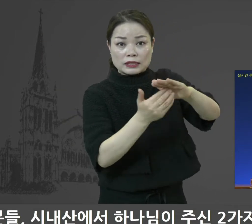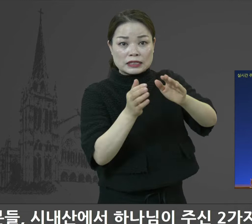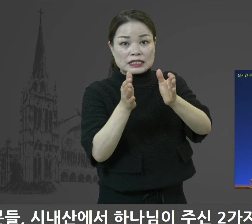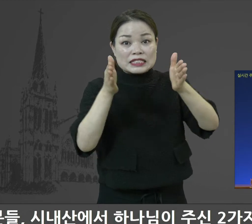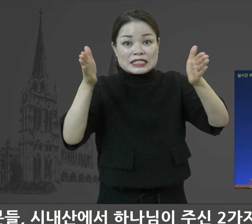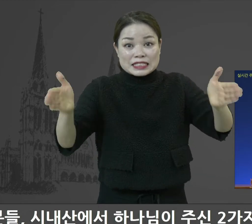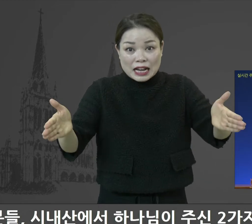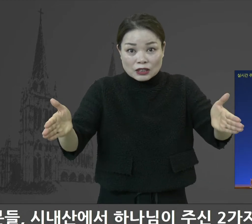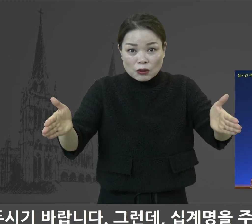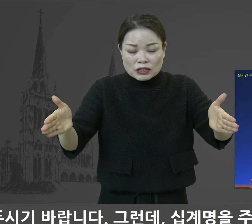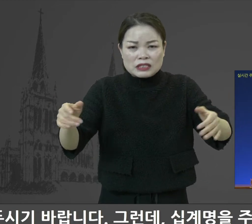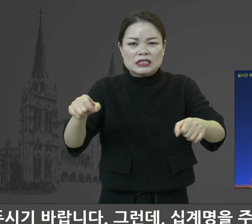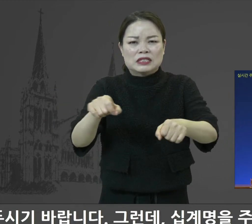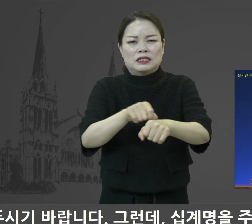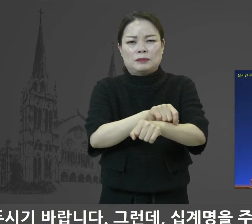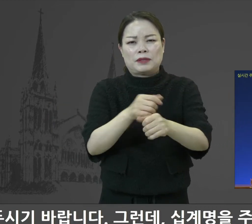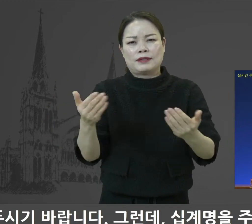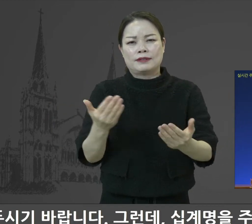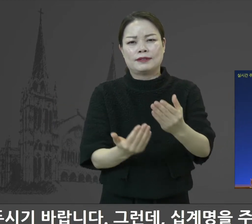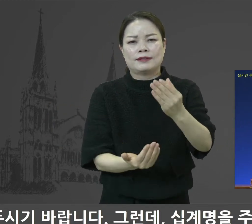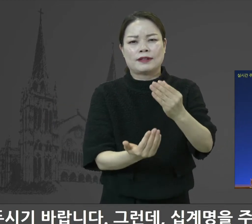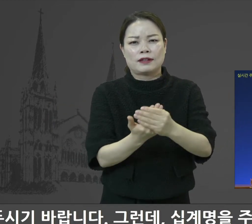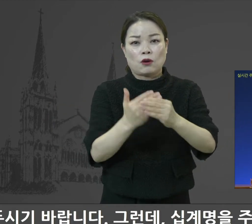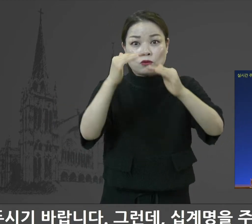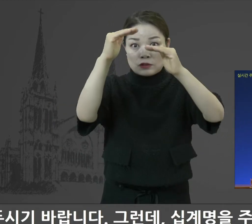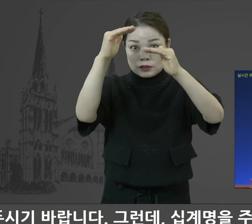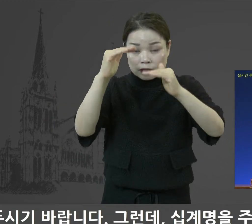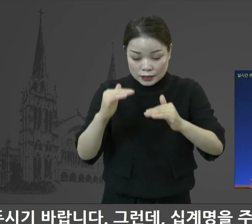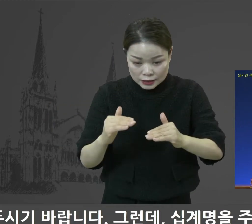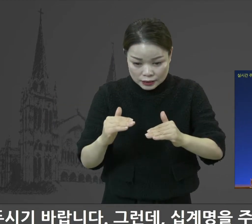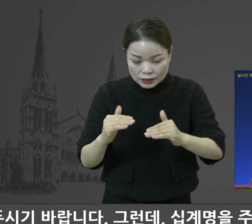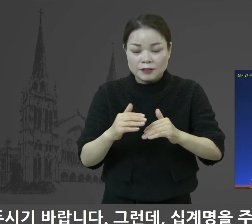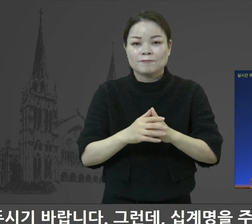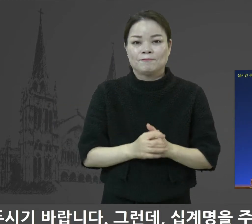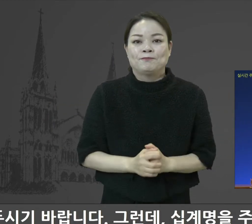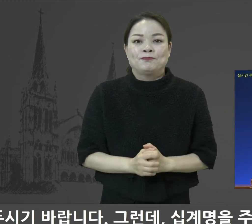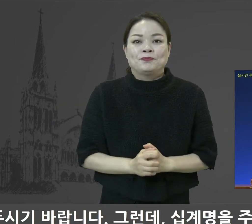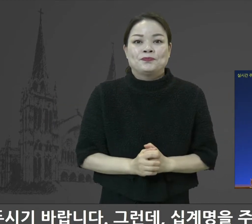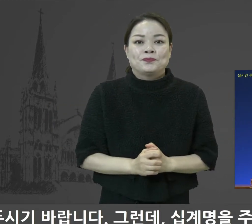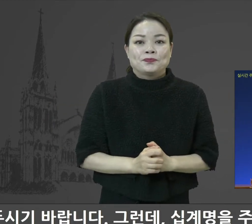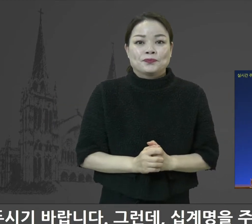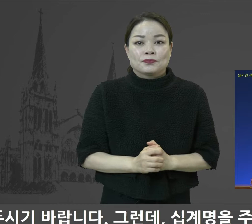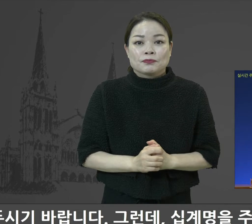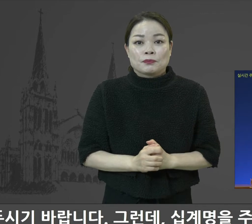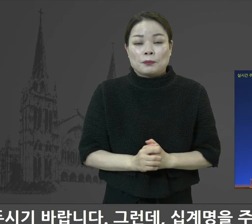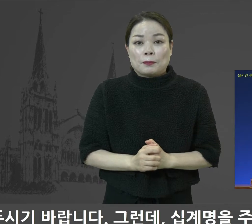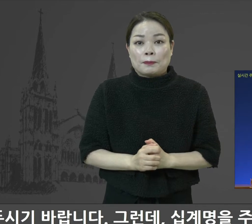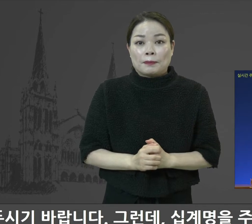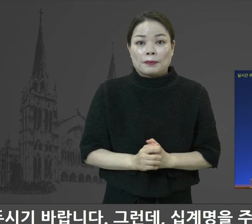동안 좀 특별한 일들이 벌어집니다. 오늘 본문은 그 자리에 있는 말씀입니다.